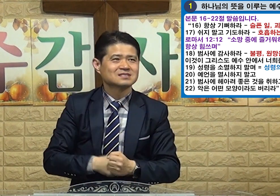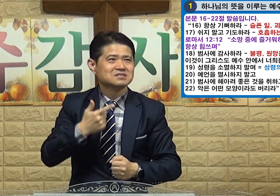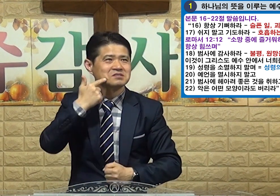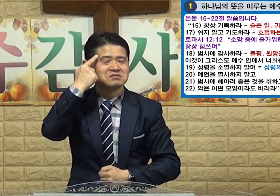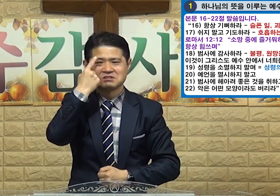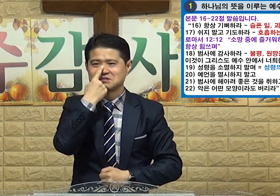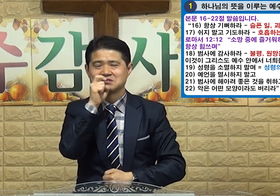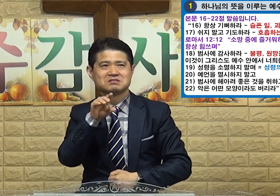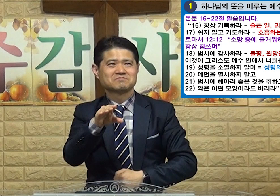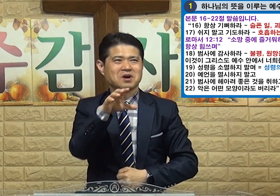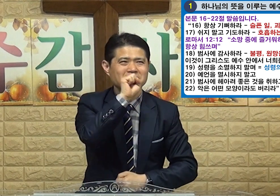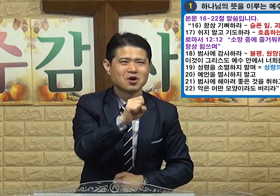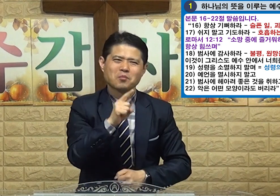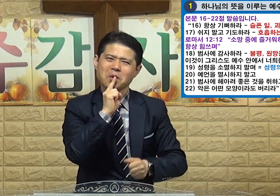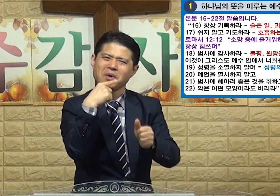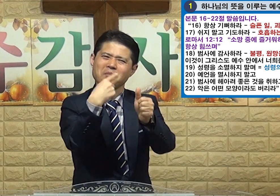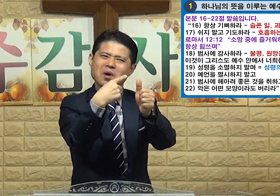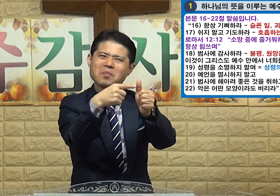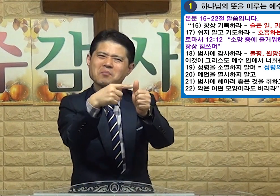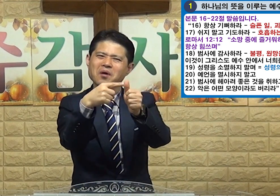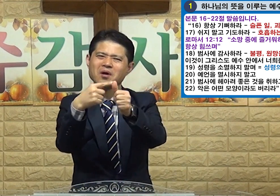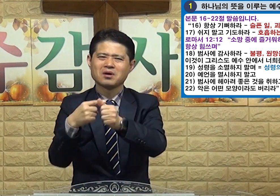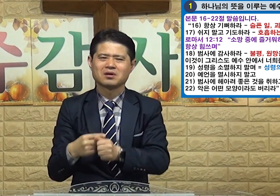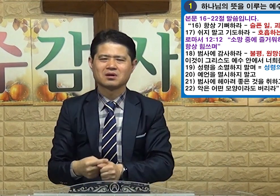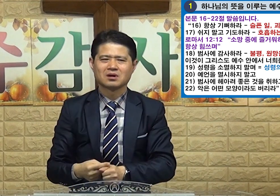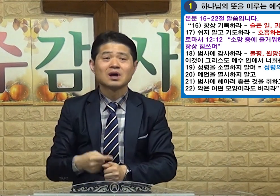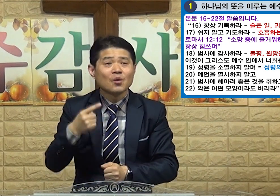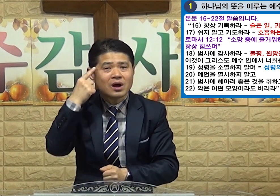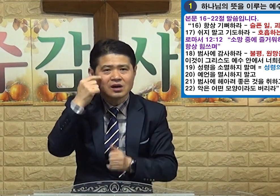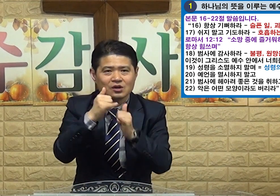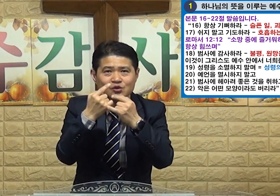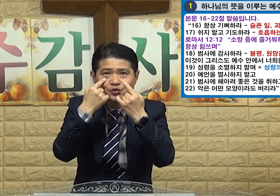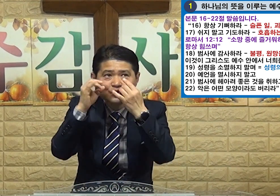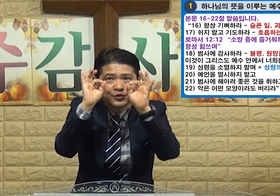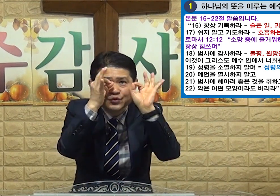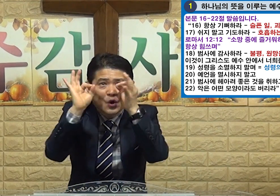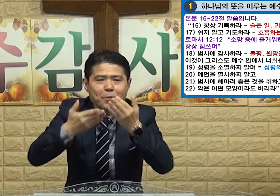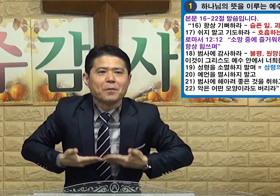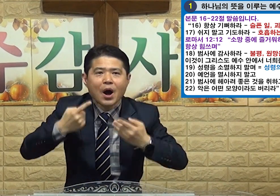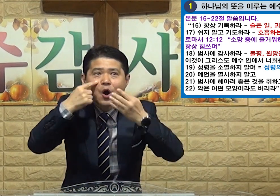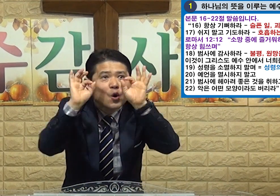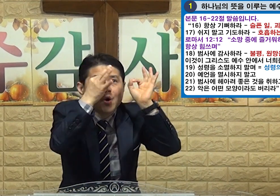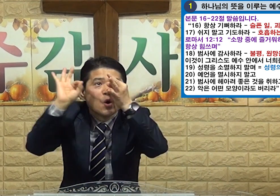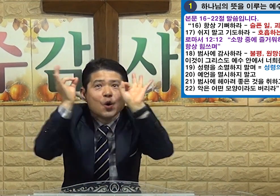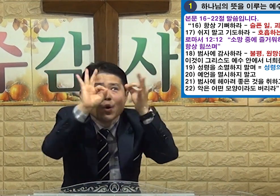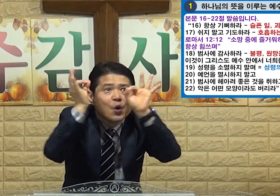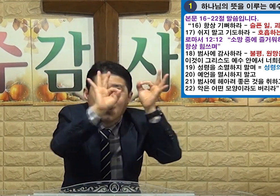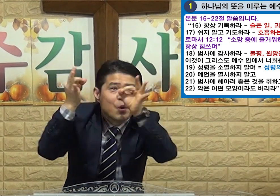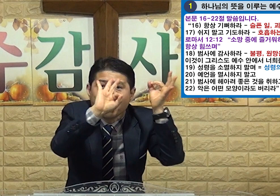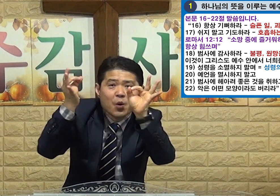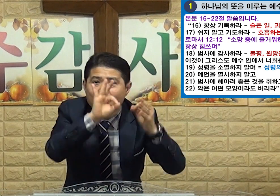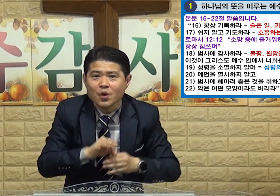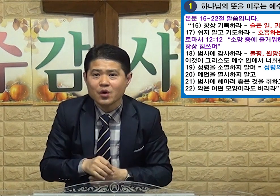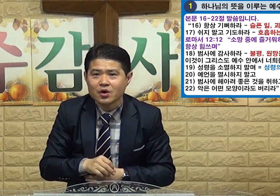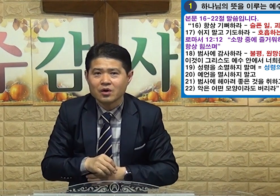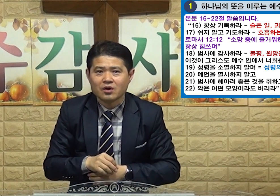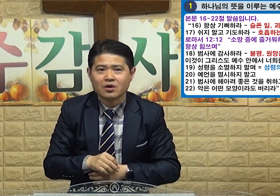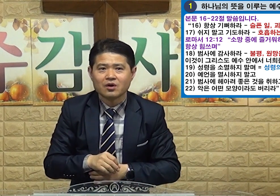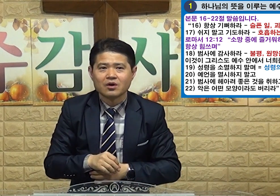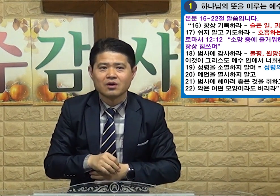목사가 횡령을 하고 다른 말을 하는 거야, 이렇게 욕을 할 수 있지만 우리가 세상의 것에